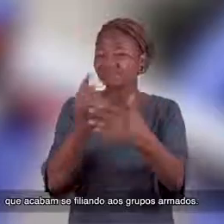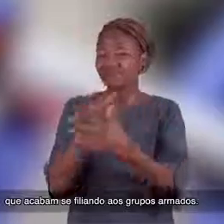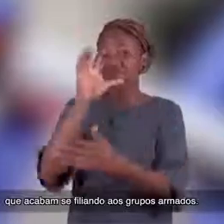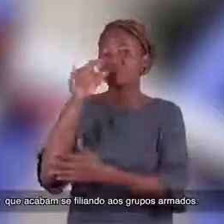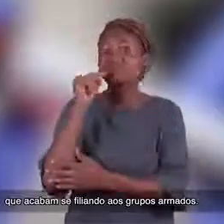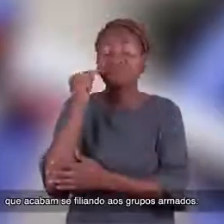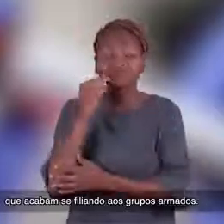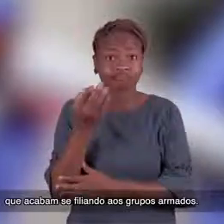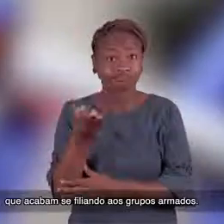armados.